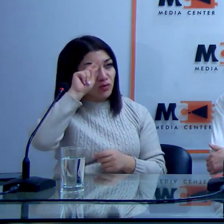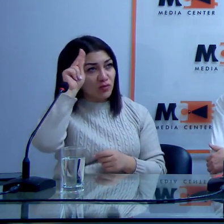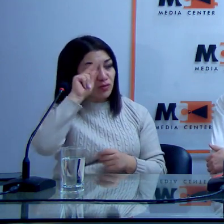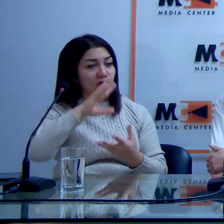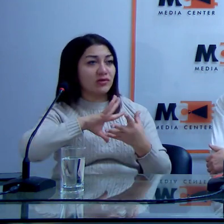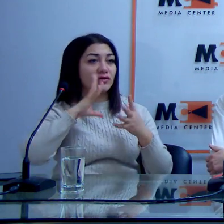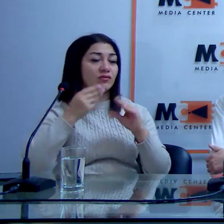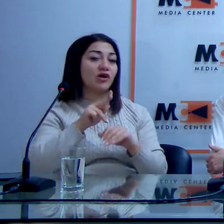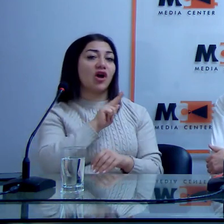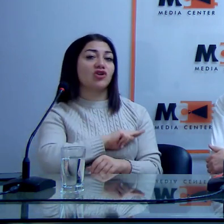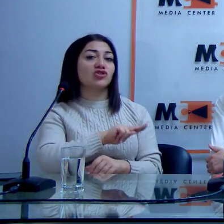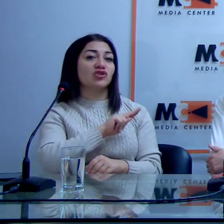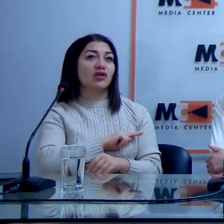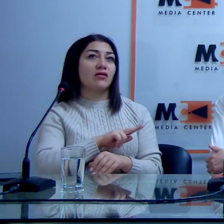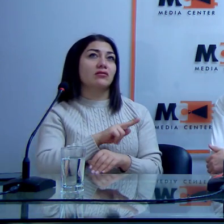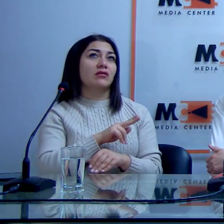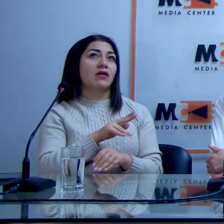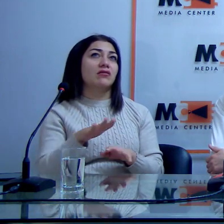ընդհանուր աշխատաշուկայի